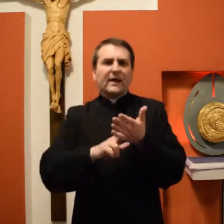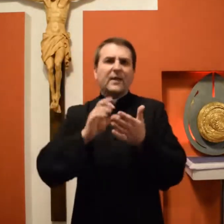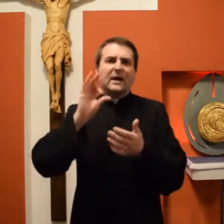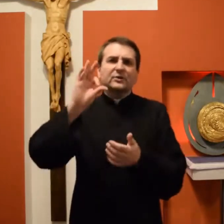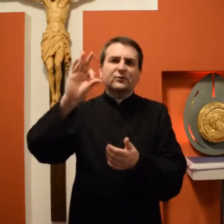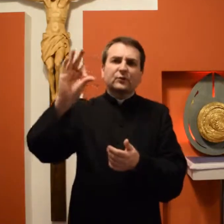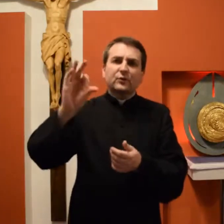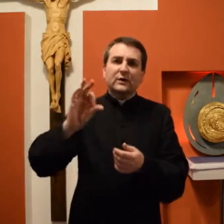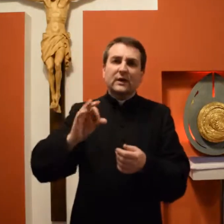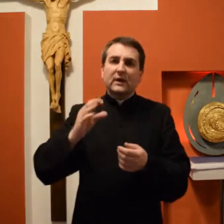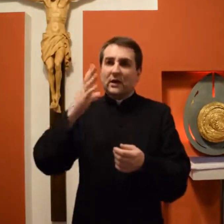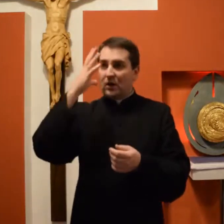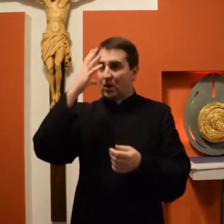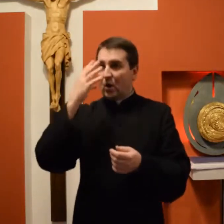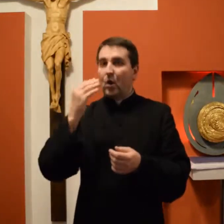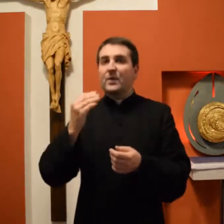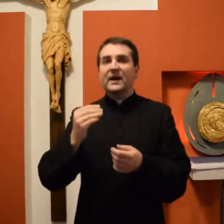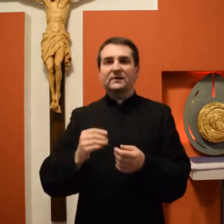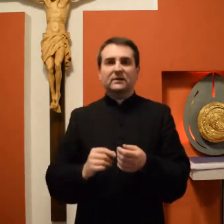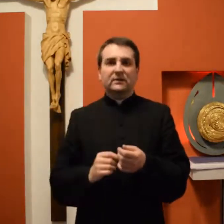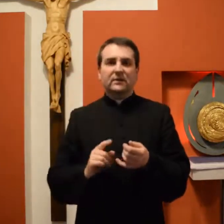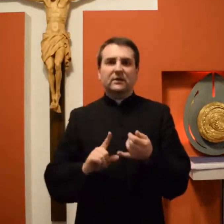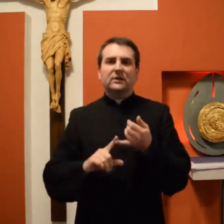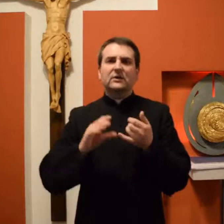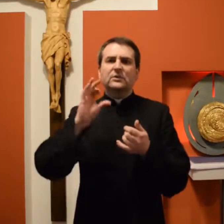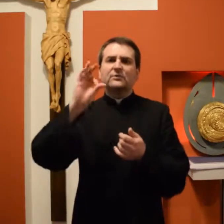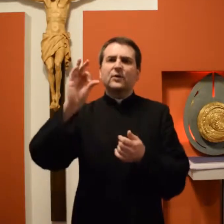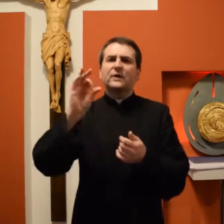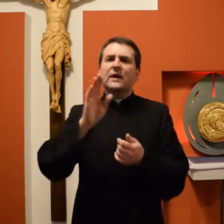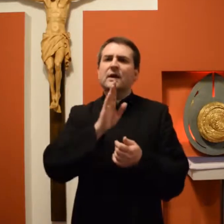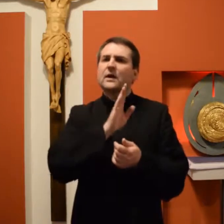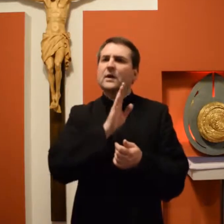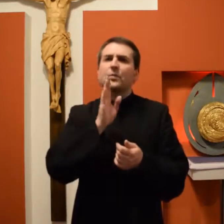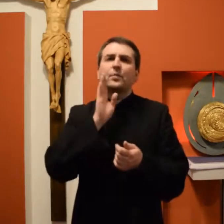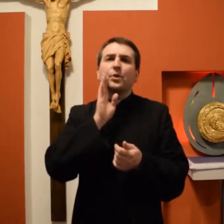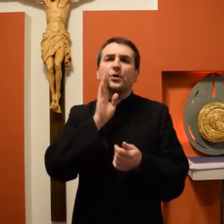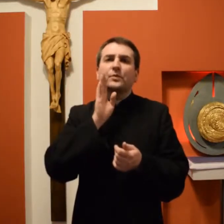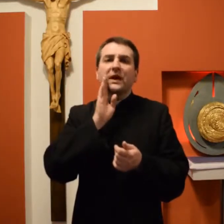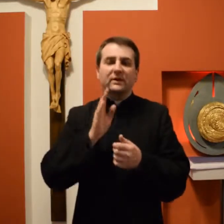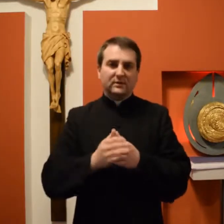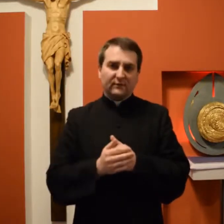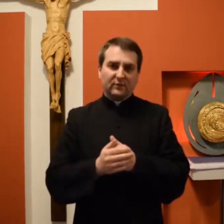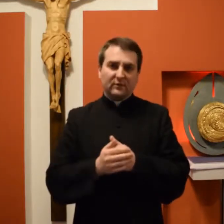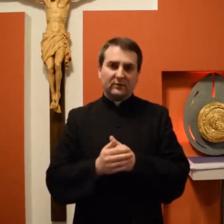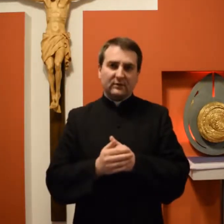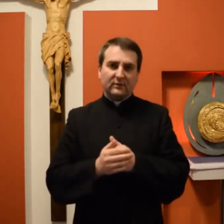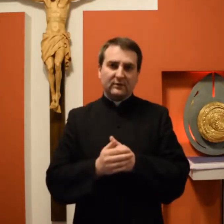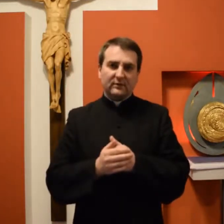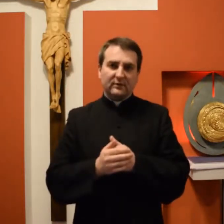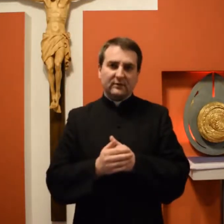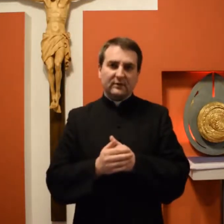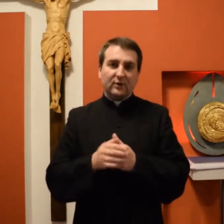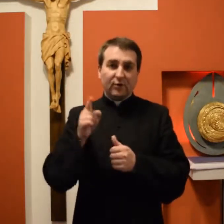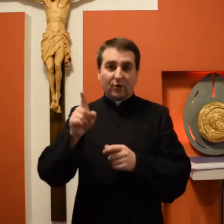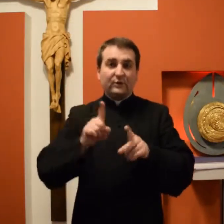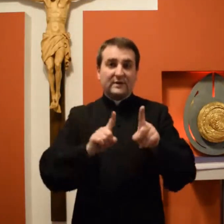na swój obraz i swoje podobieństwo. To